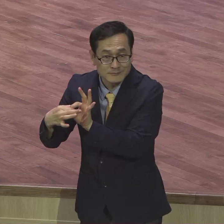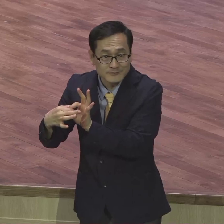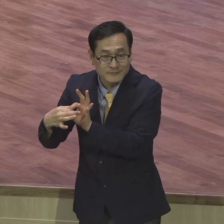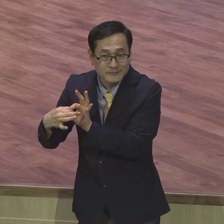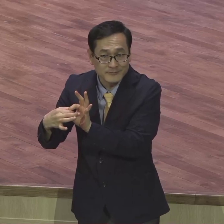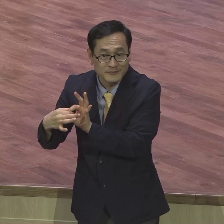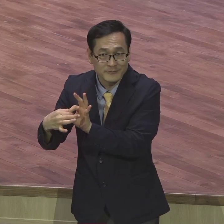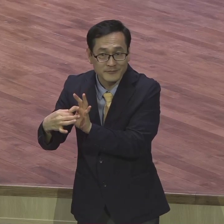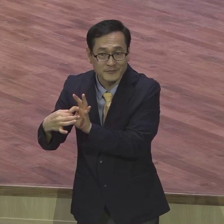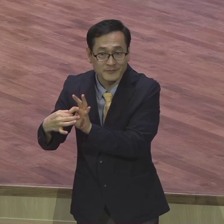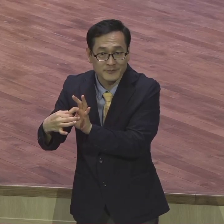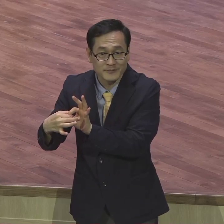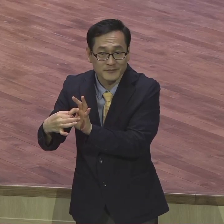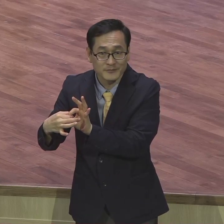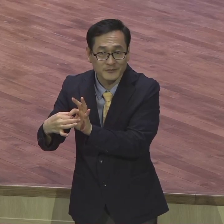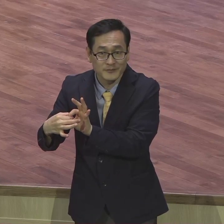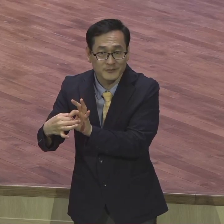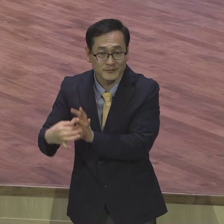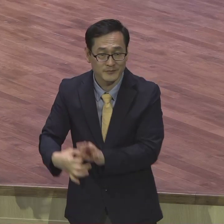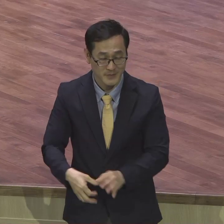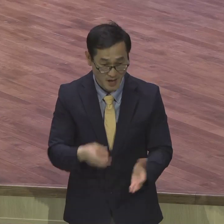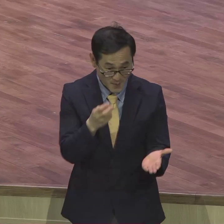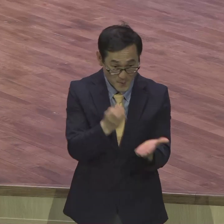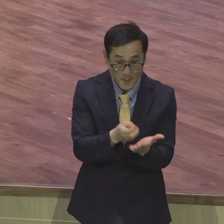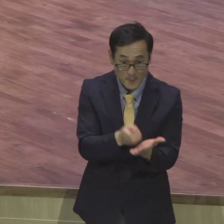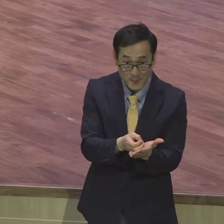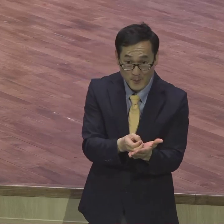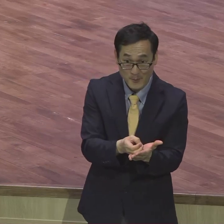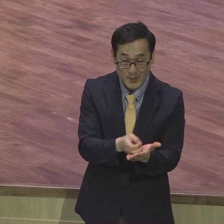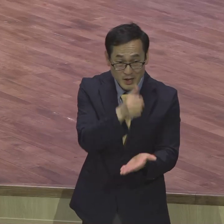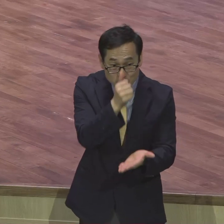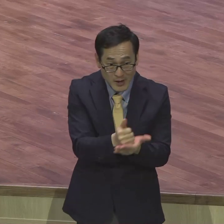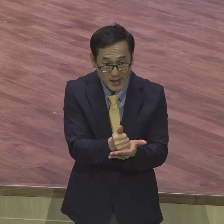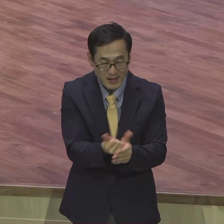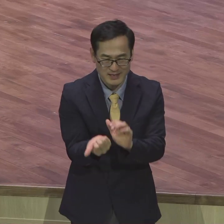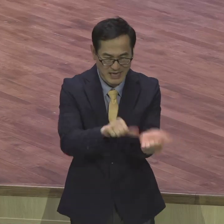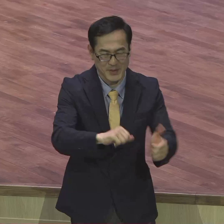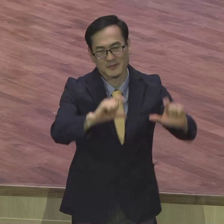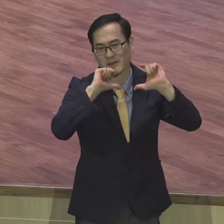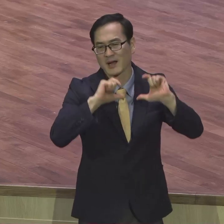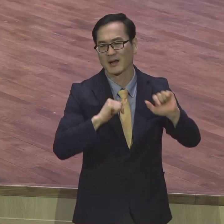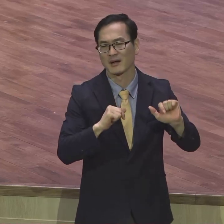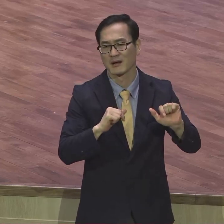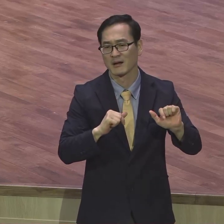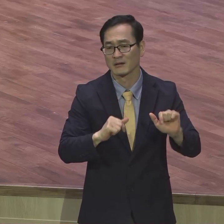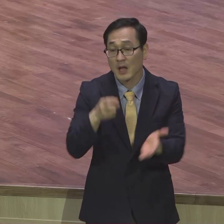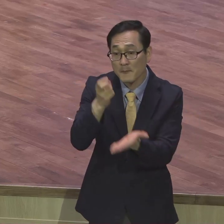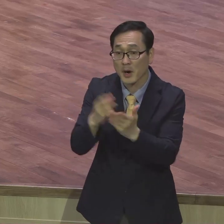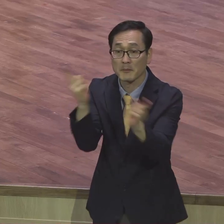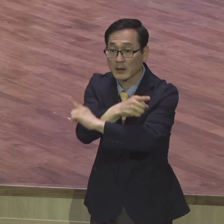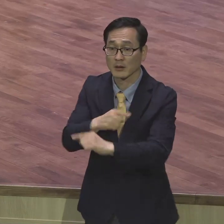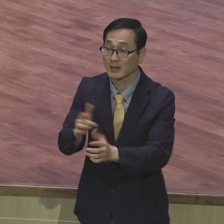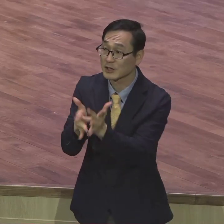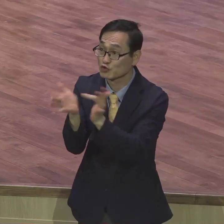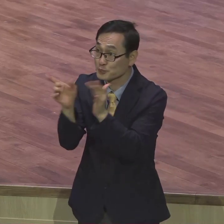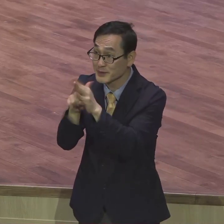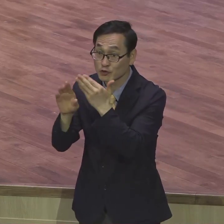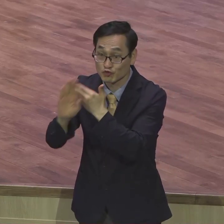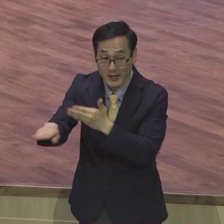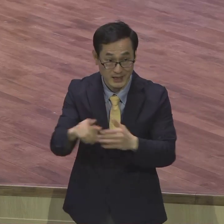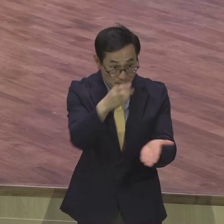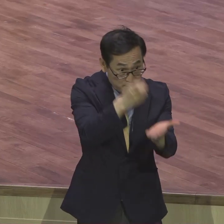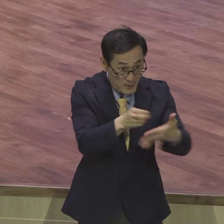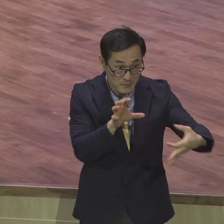성의 법으로 다세 법적으로 법이 달라져서 그래서 우리는 생명과 성의 법에